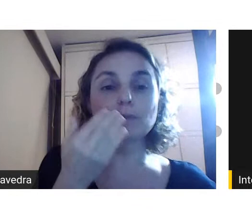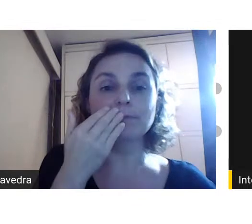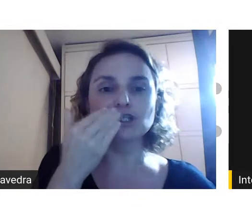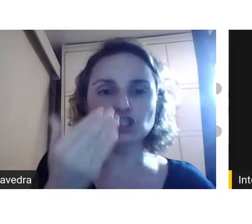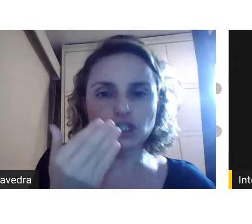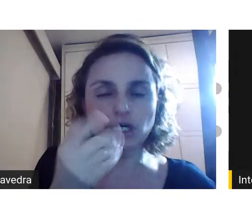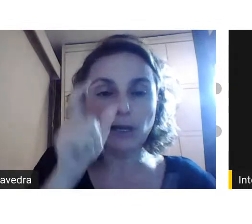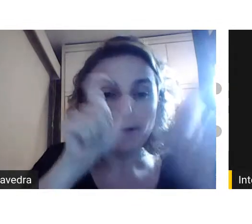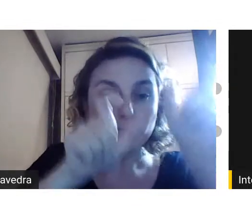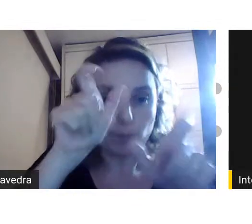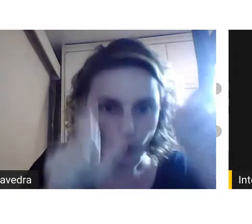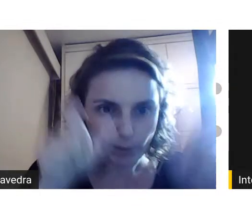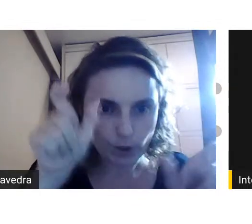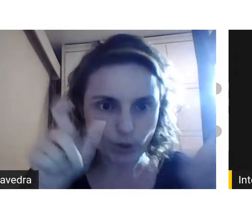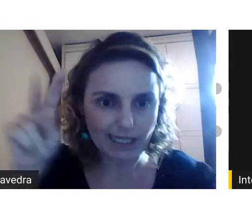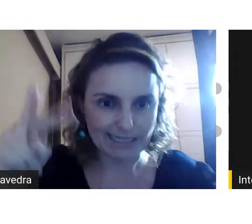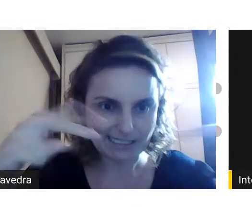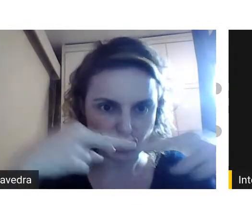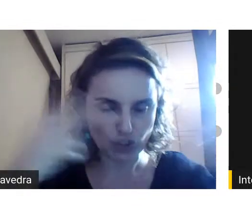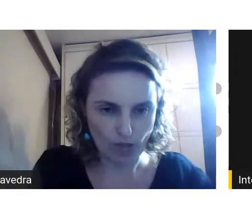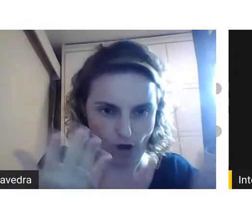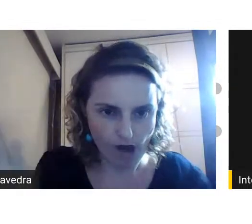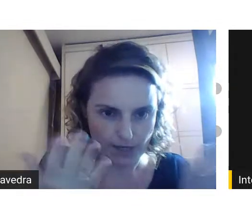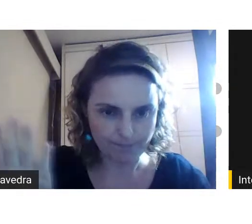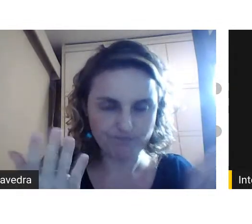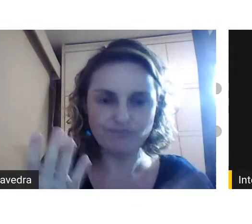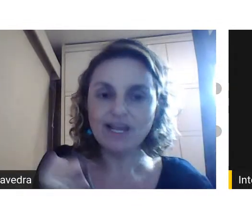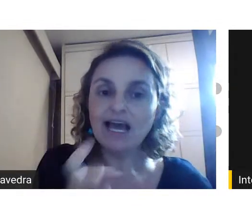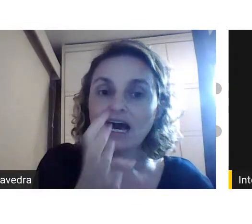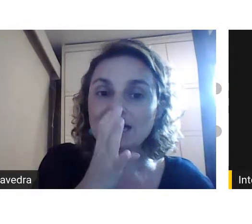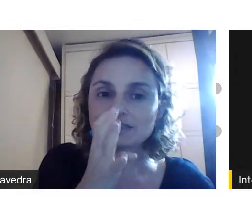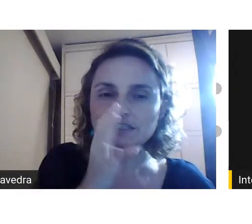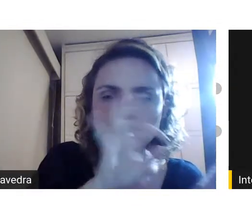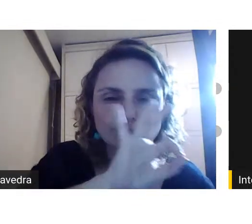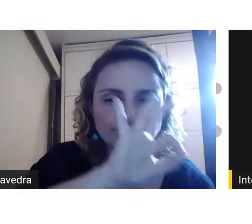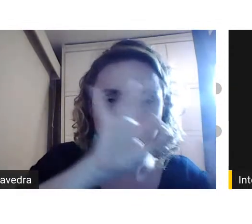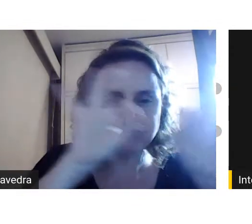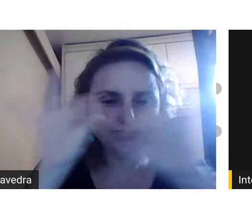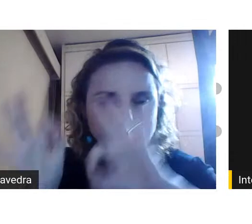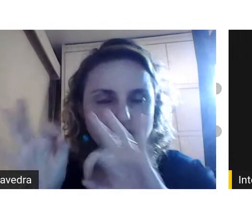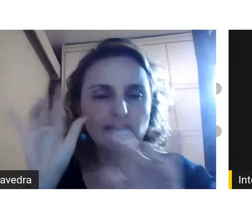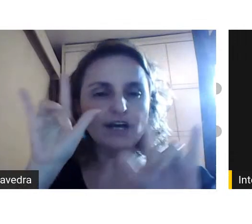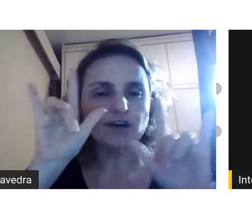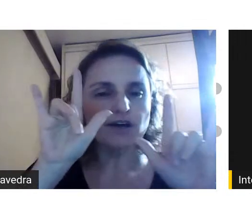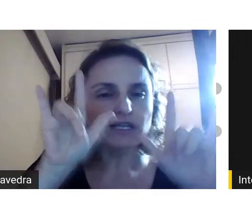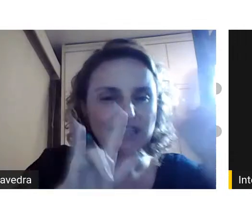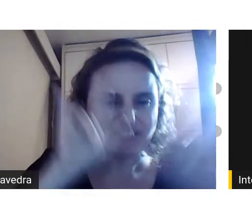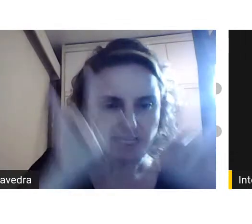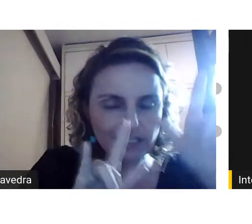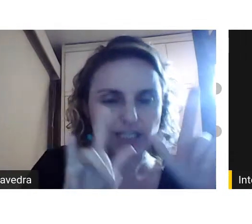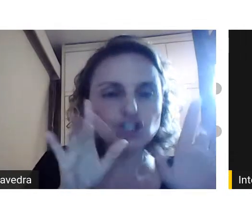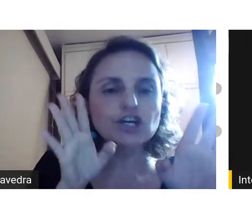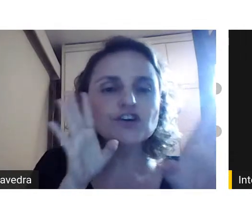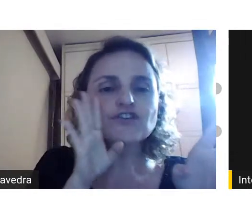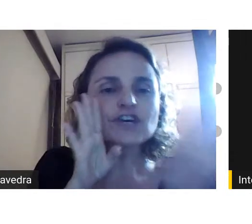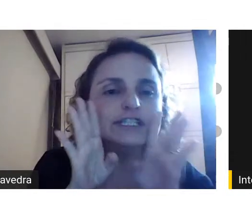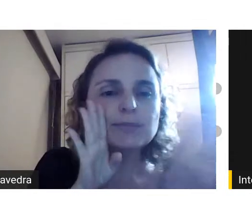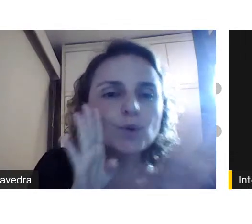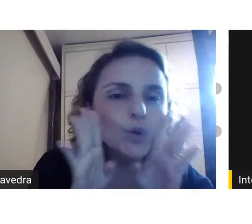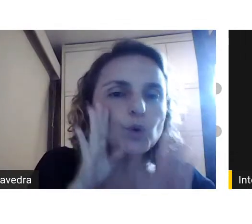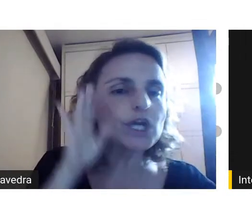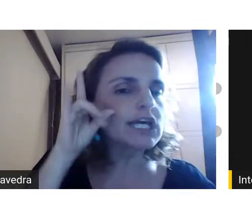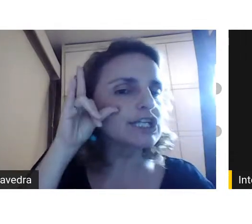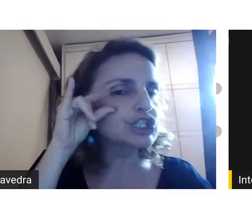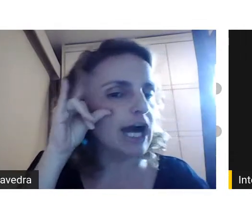bom então gostaria de aproveitar a oportunidade para pedir para que as pessoas que estão assistindo agora essa Live